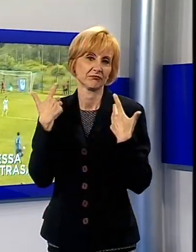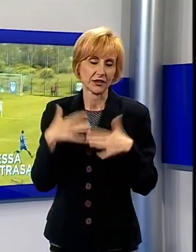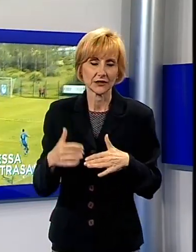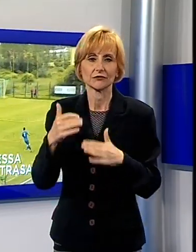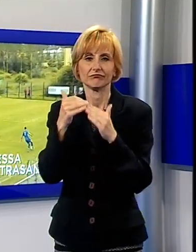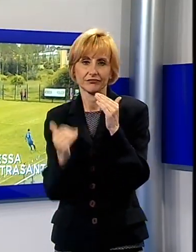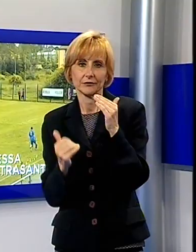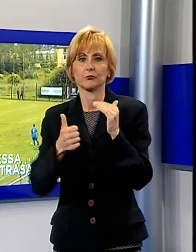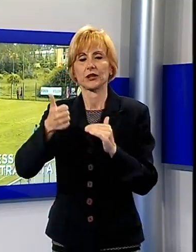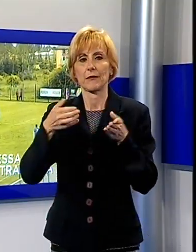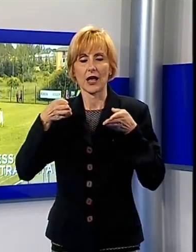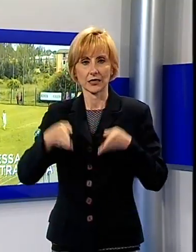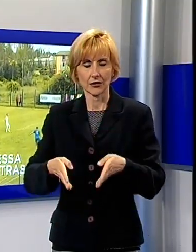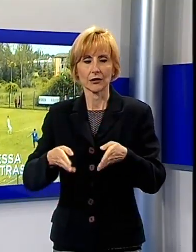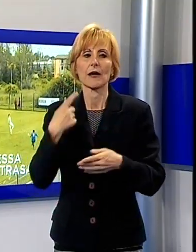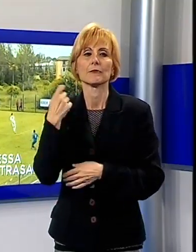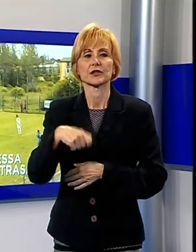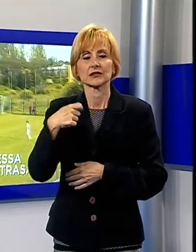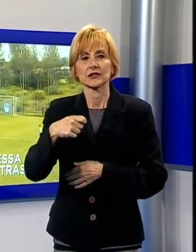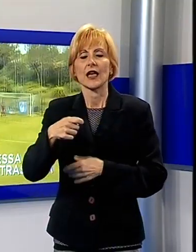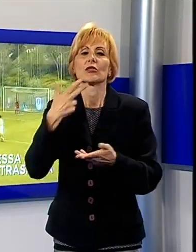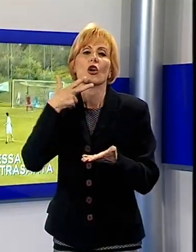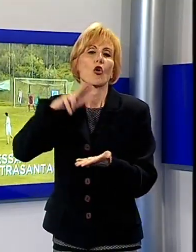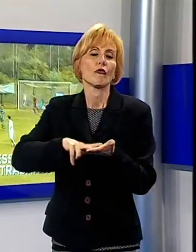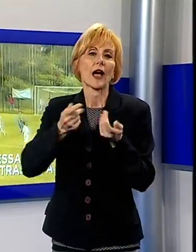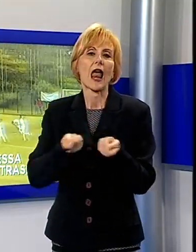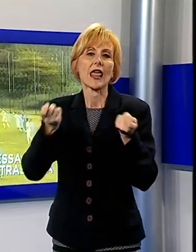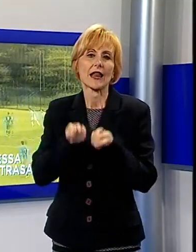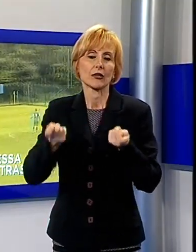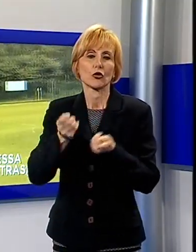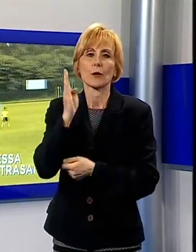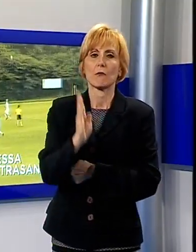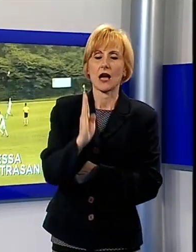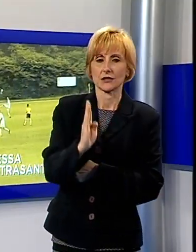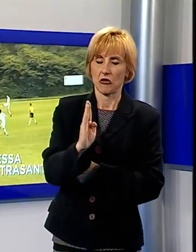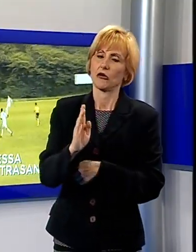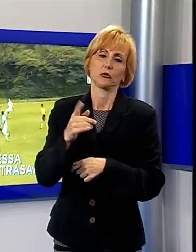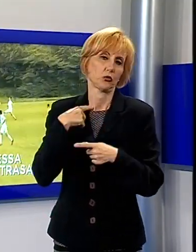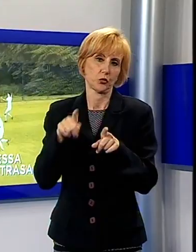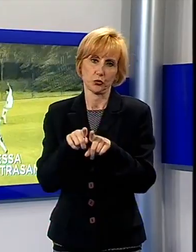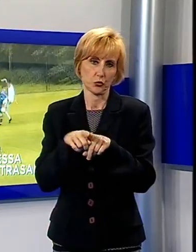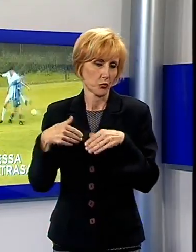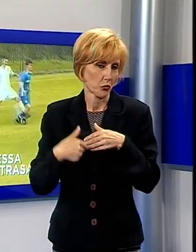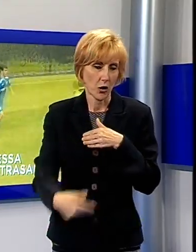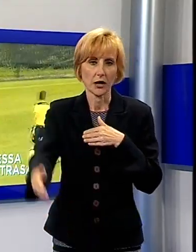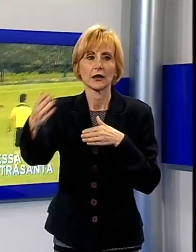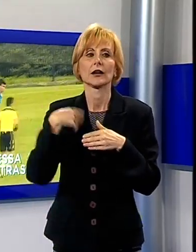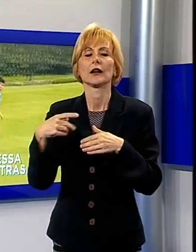il presidente Landi conferma l'allenatore Barsocchi. Una finale playoff tutta versiliese dopo la vittoria dei Blues a